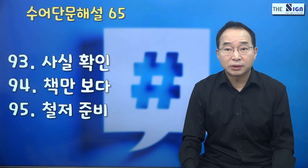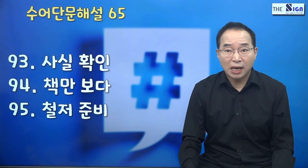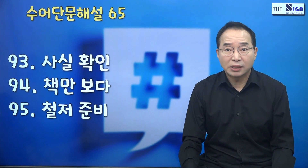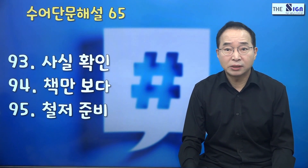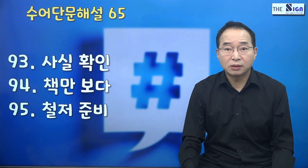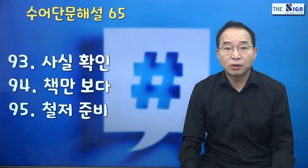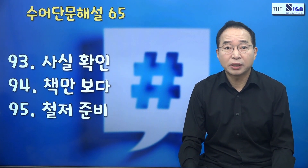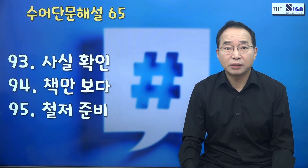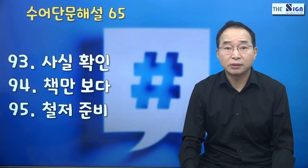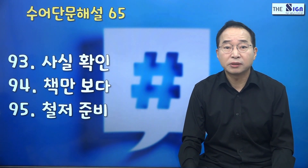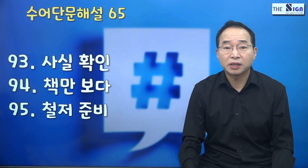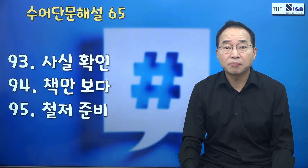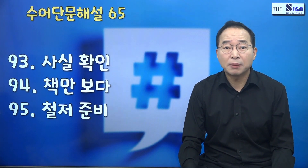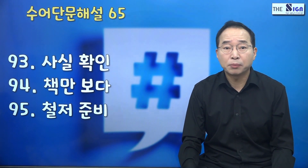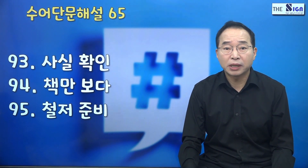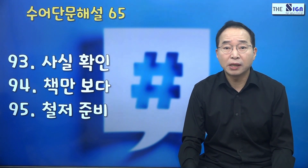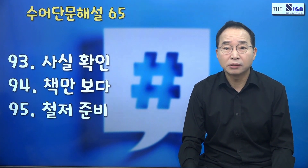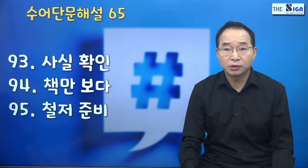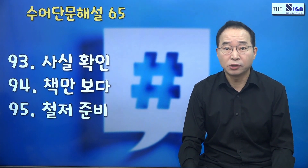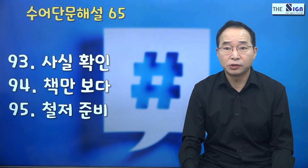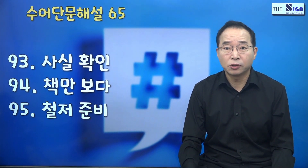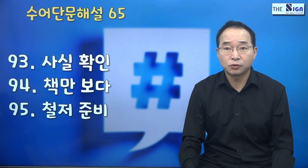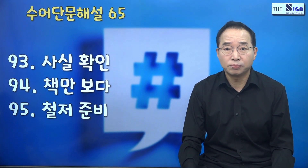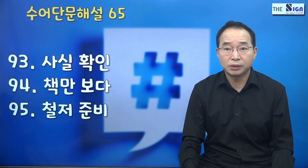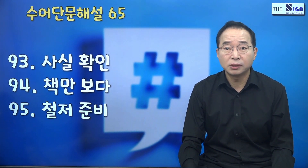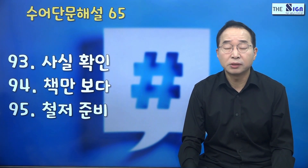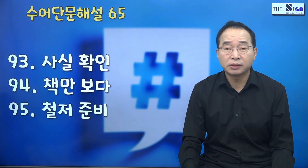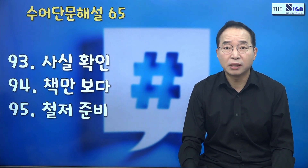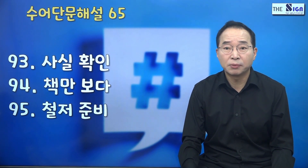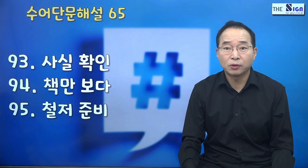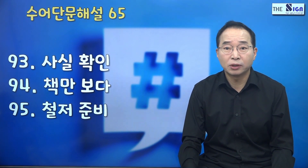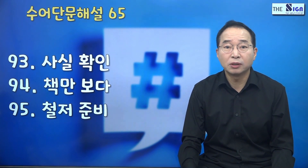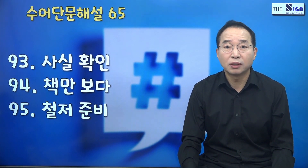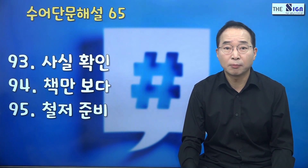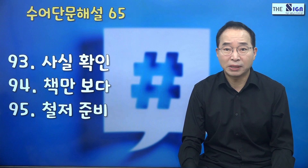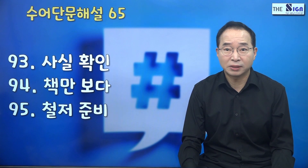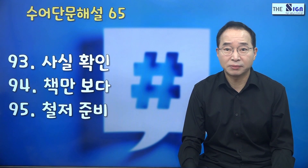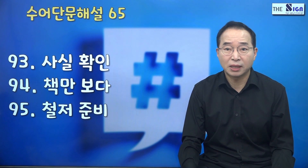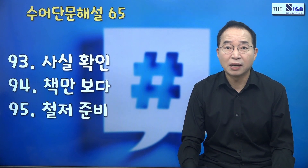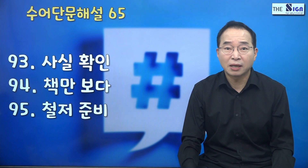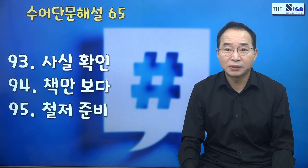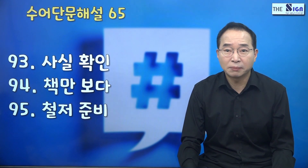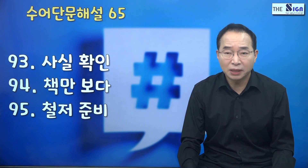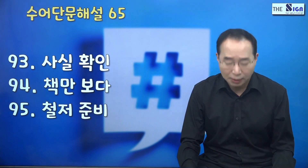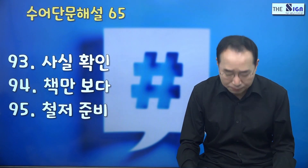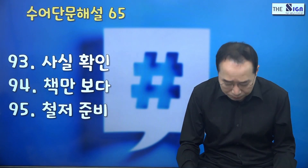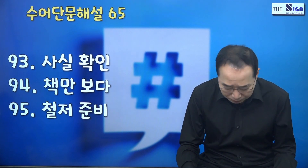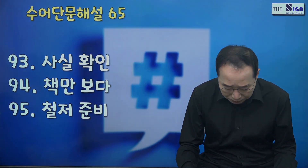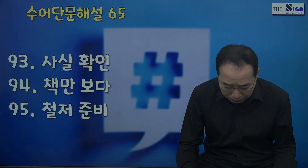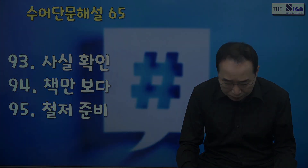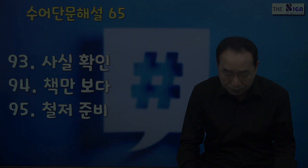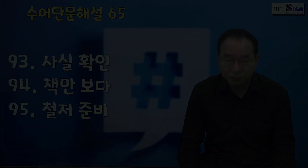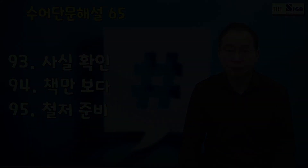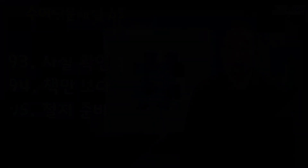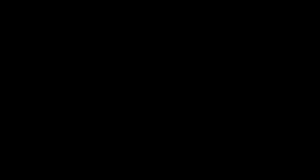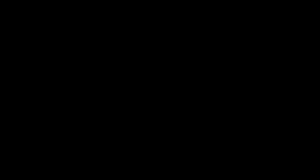오늘은 사실 확인, 책만보다 철저 준비 세 표현을 봤습니다. 감사합니다.